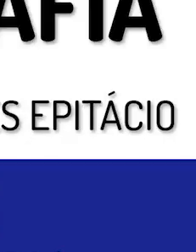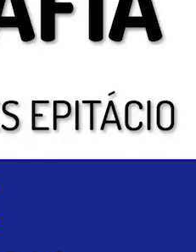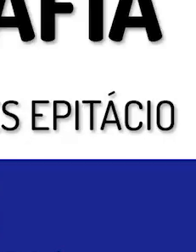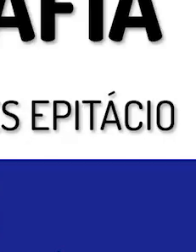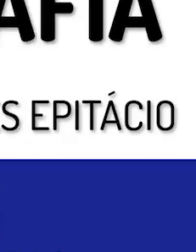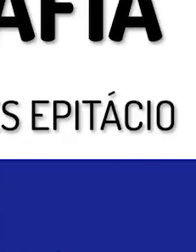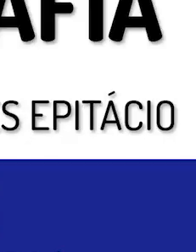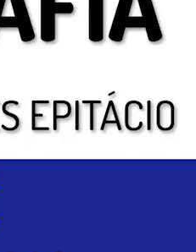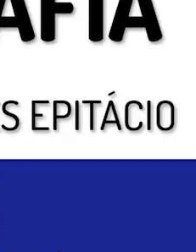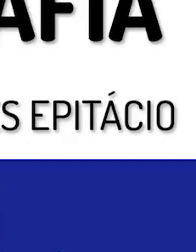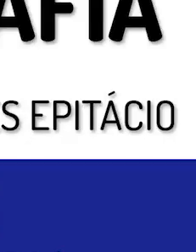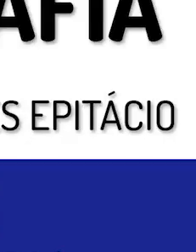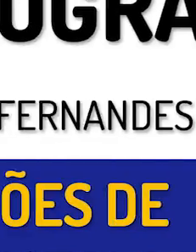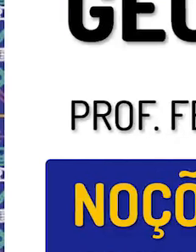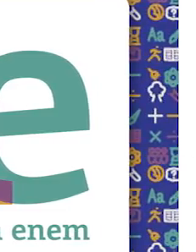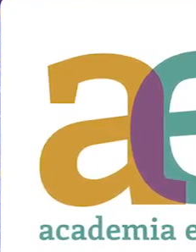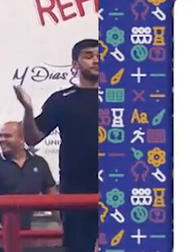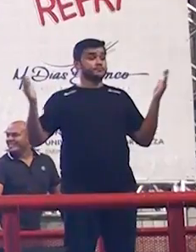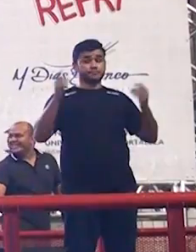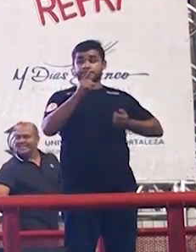Moçada, boa tarde, boa tarde, boa tarde.